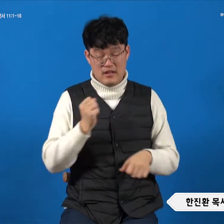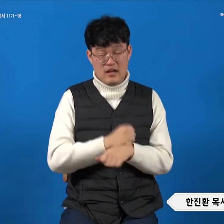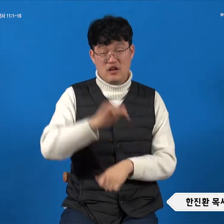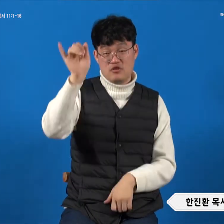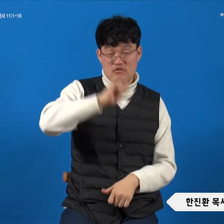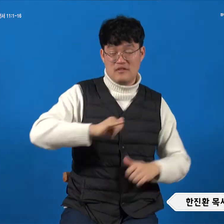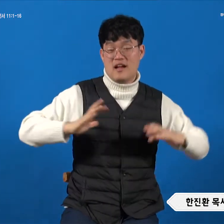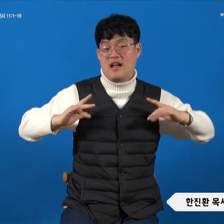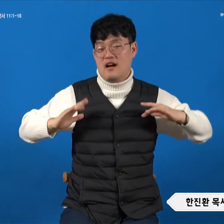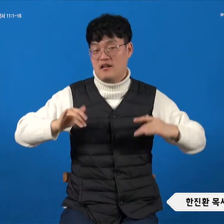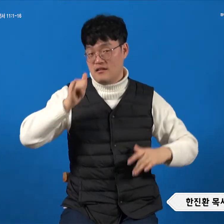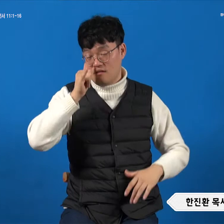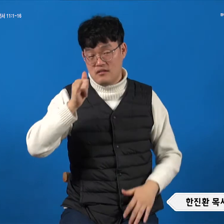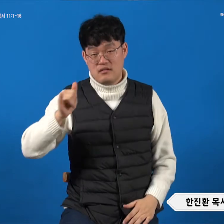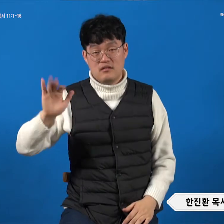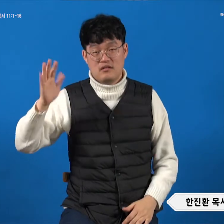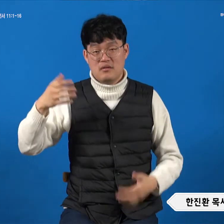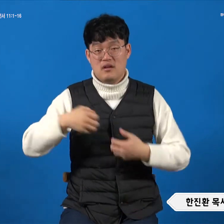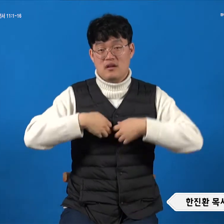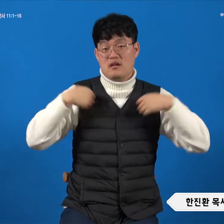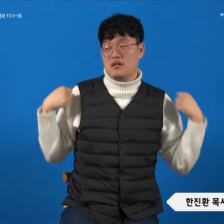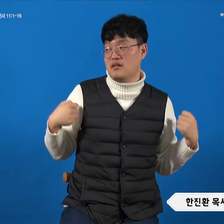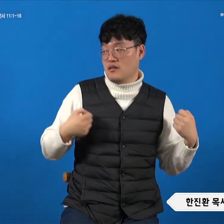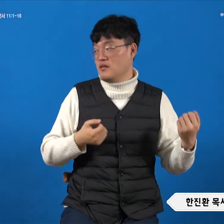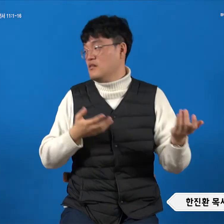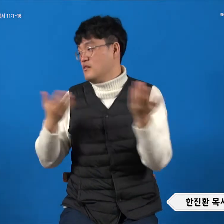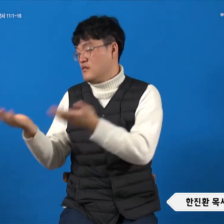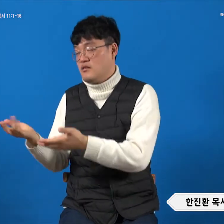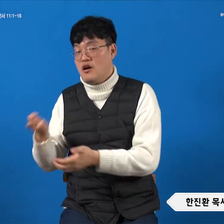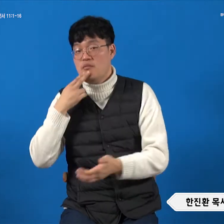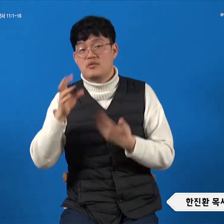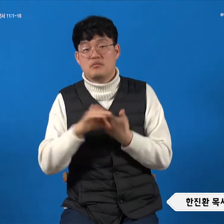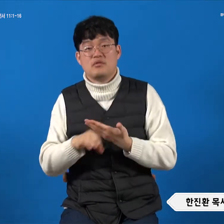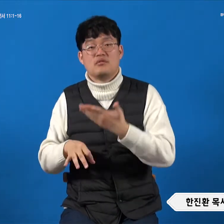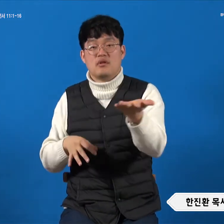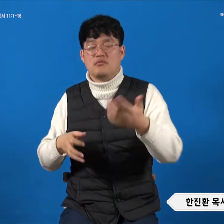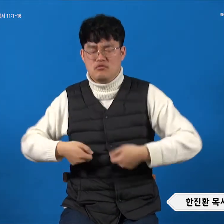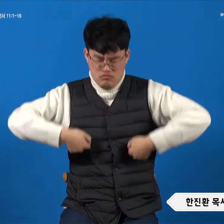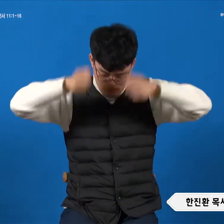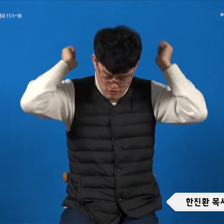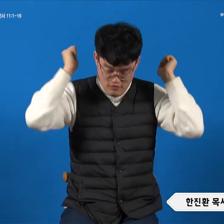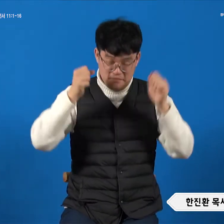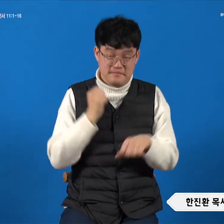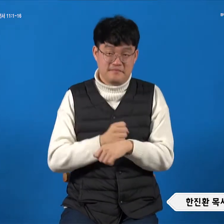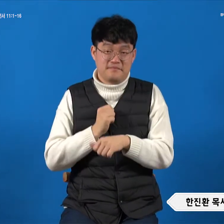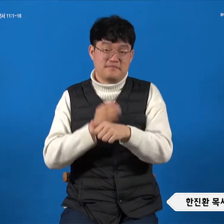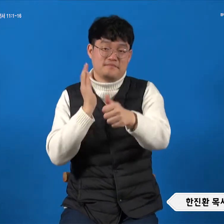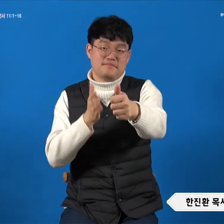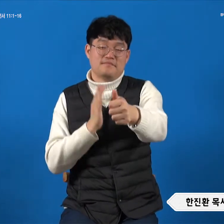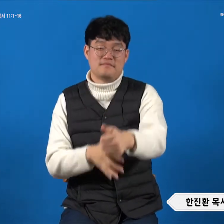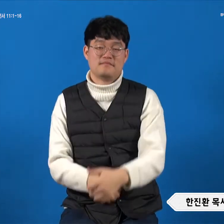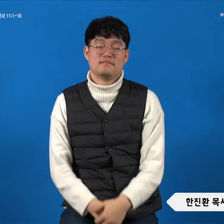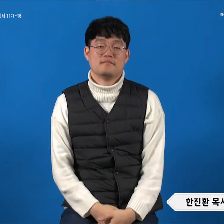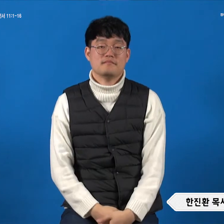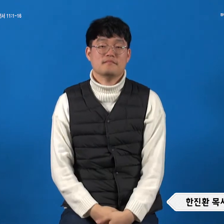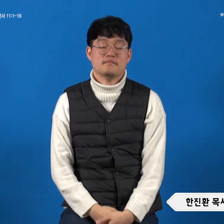전국적으로 자랑을 해놓았는데, 예, 구명조끼를 못 벗겠거든 여러분 우통이라도 벗으십시오.